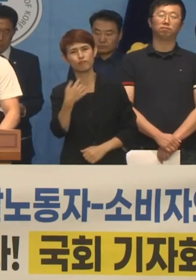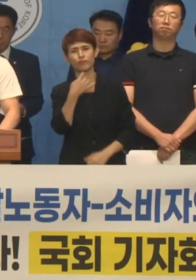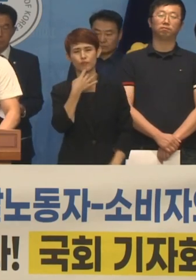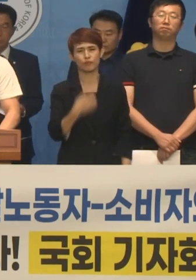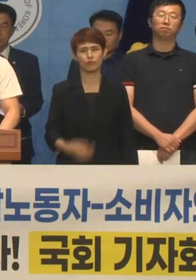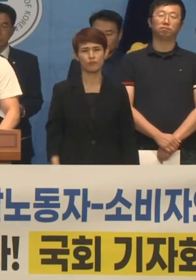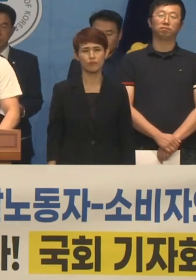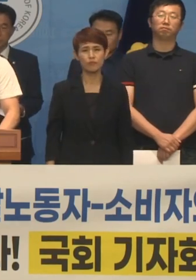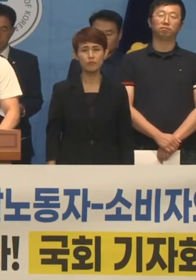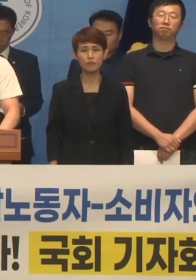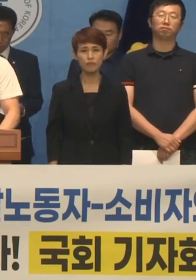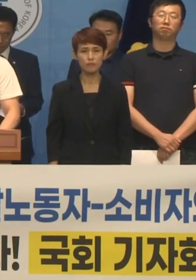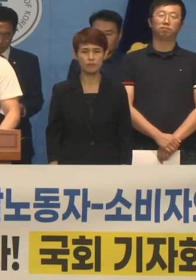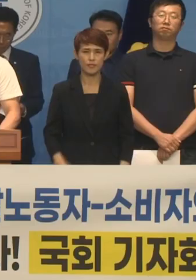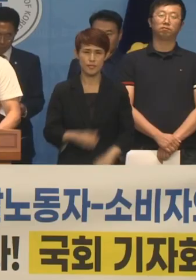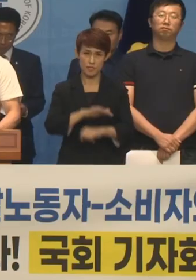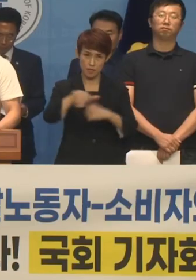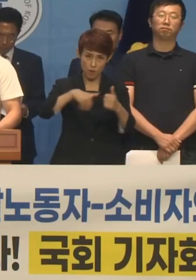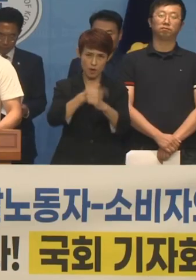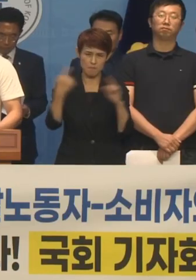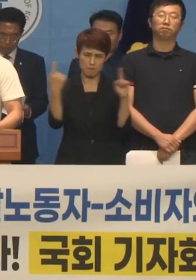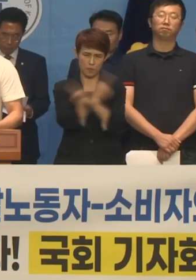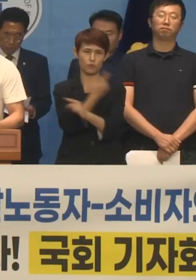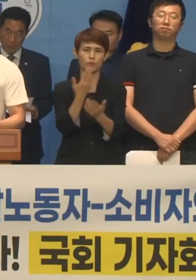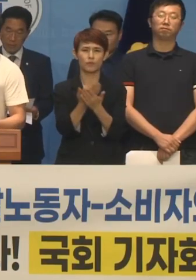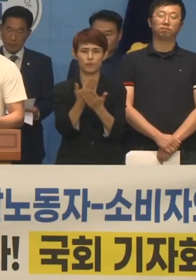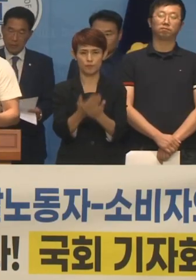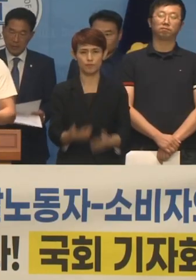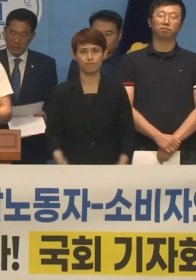몫입니다. 이런 상황을 꼭 바꾸어 주십시오.